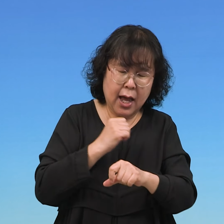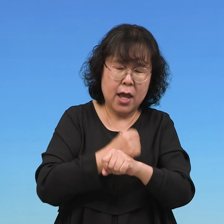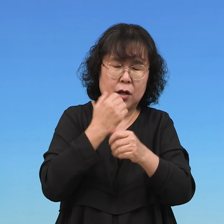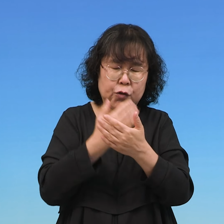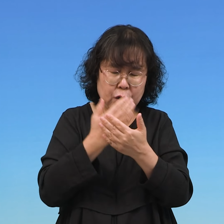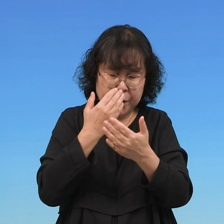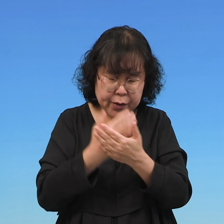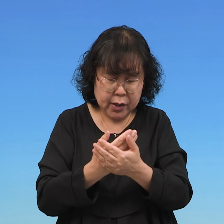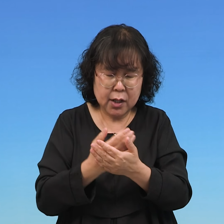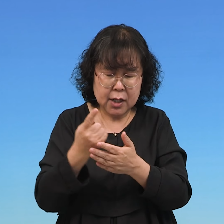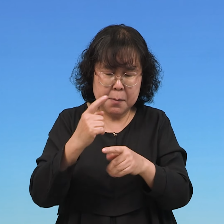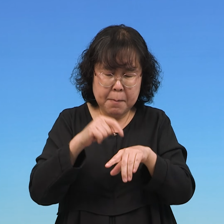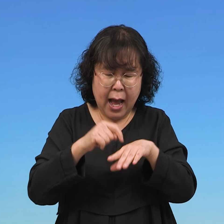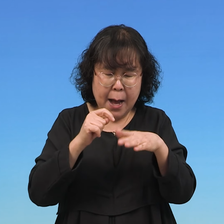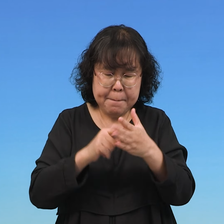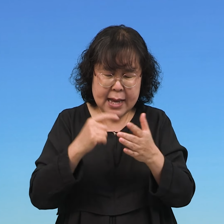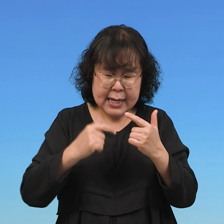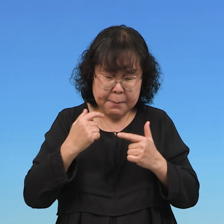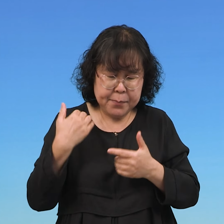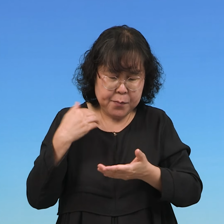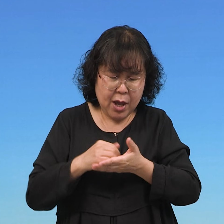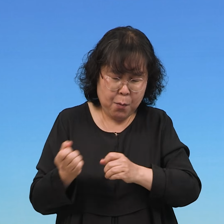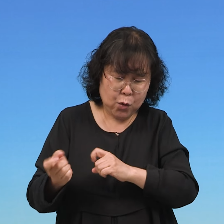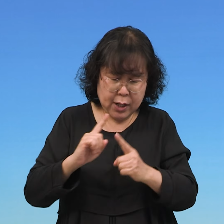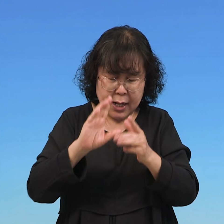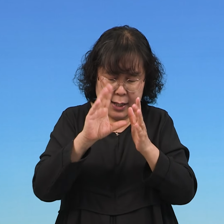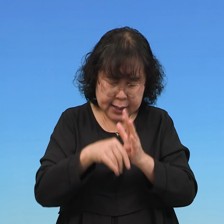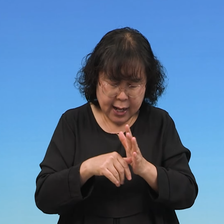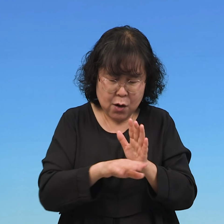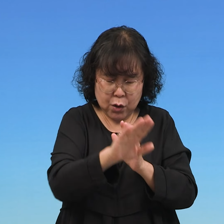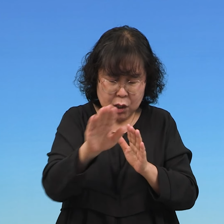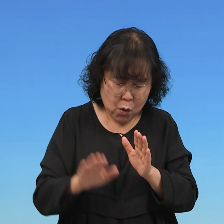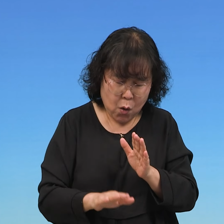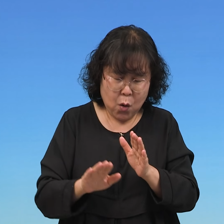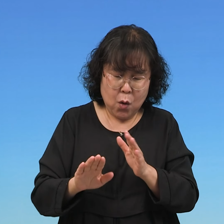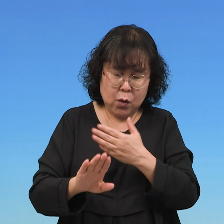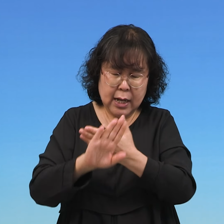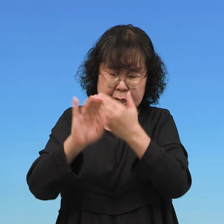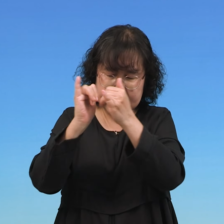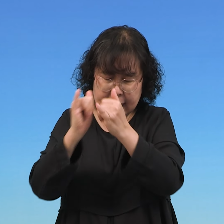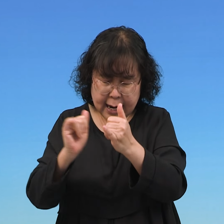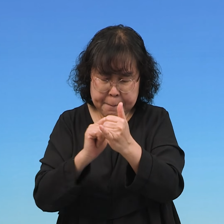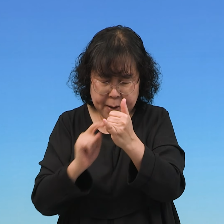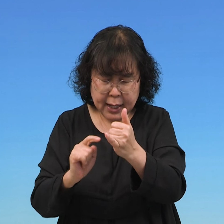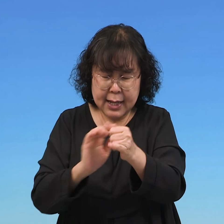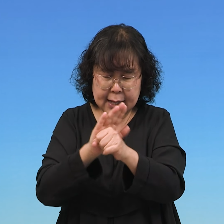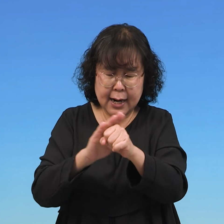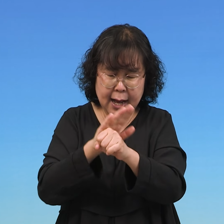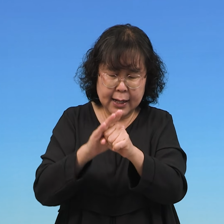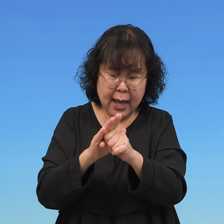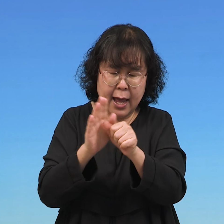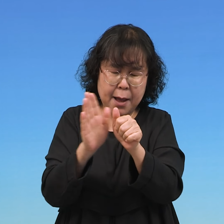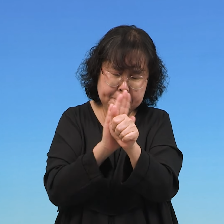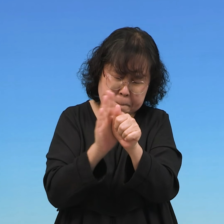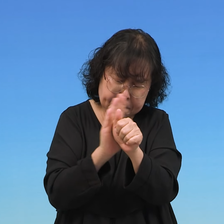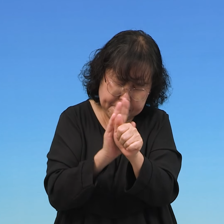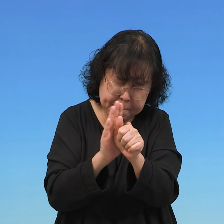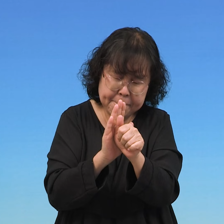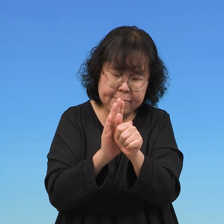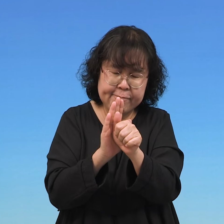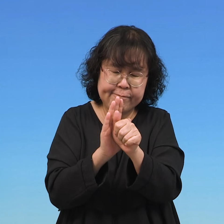하여 주시옵소서. 그 마음의 기쁨이 회복될 때에 우리도 그 누군가에게 따뜻한 사랑의